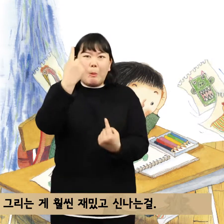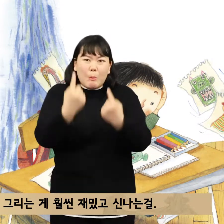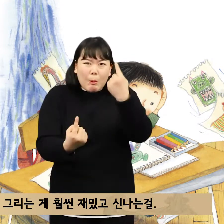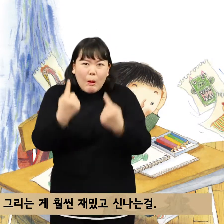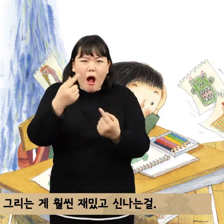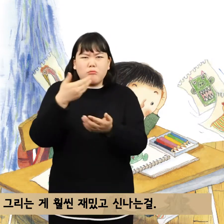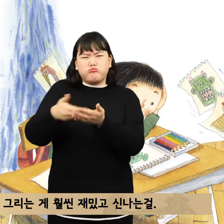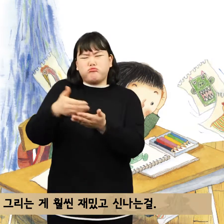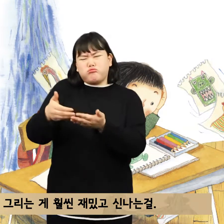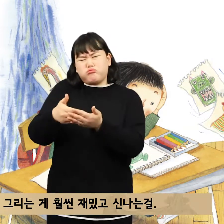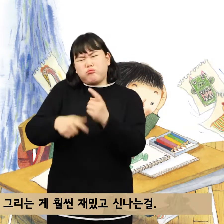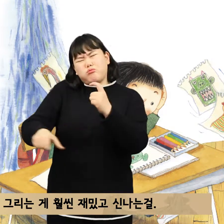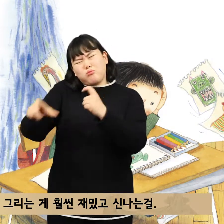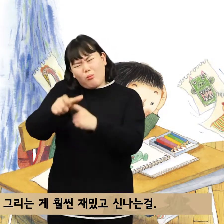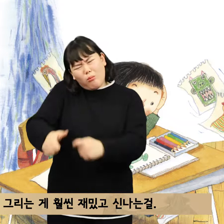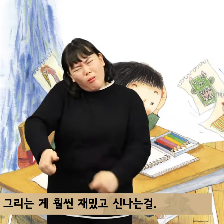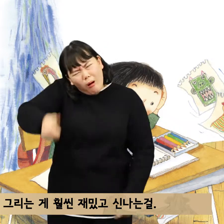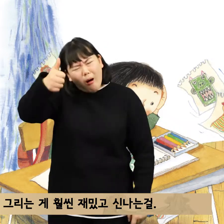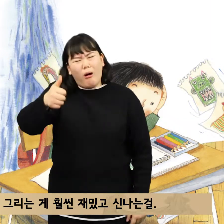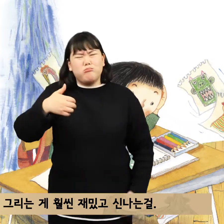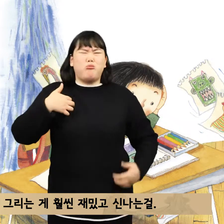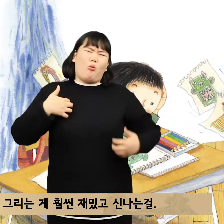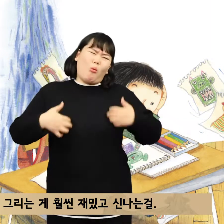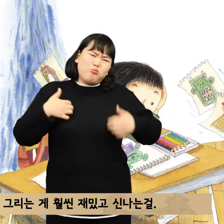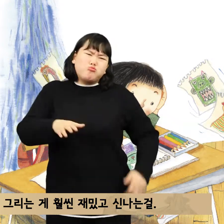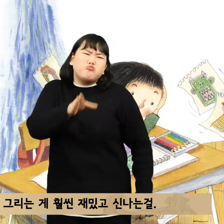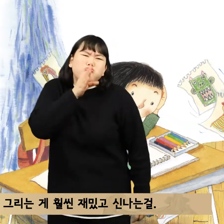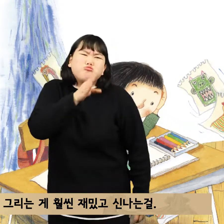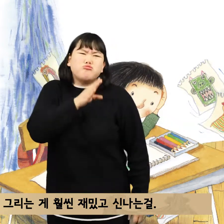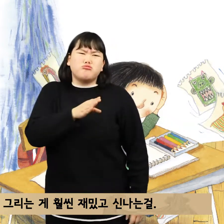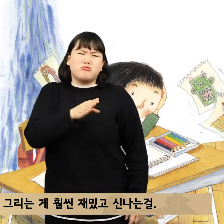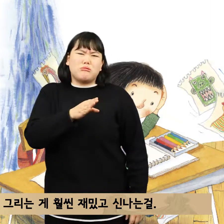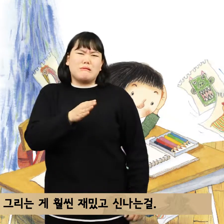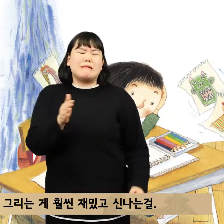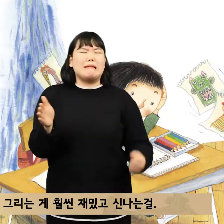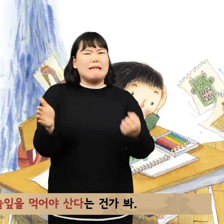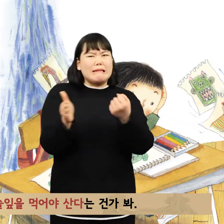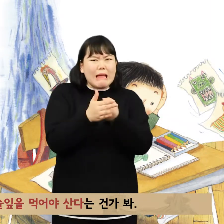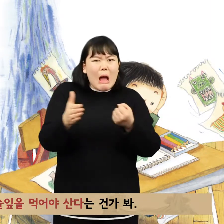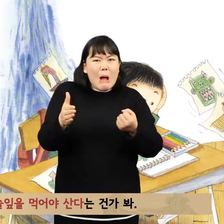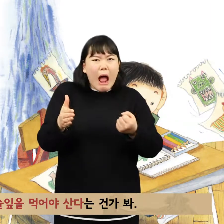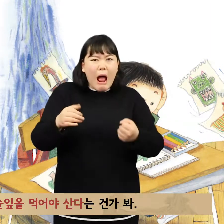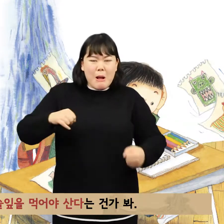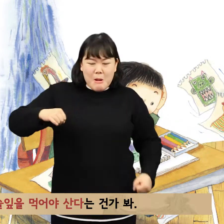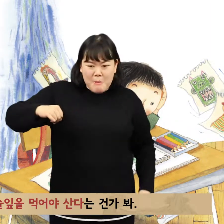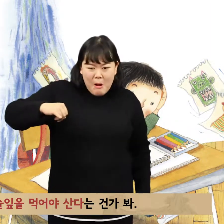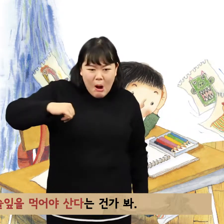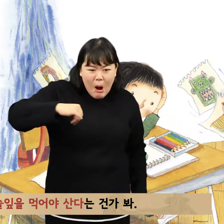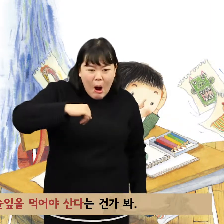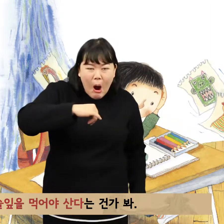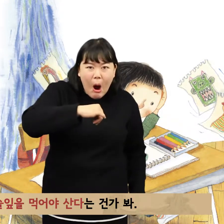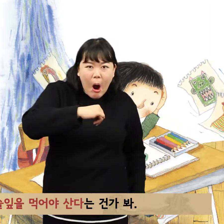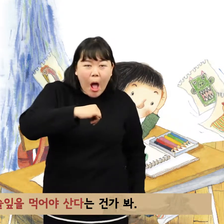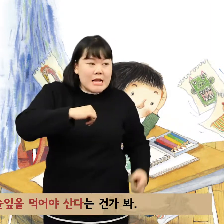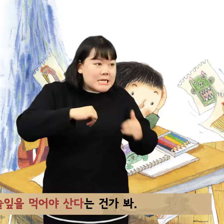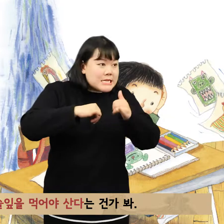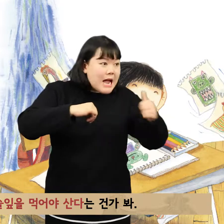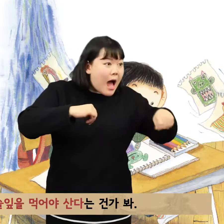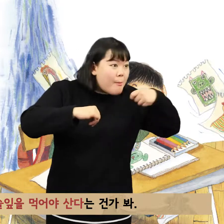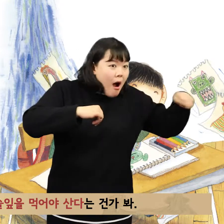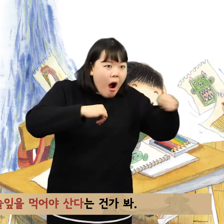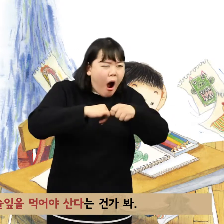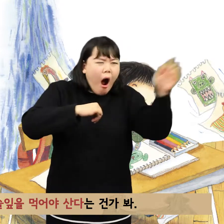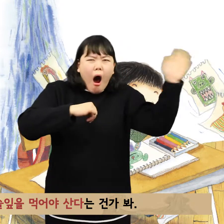책 읽기보다는 그림 그리는 게 훨씬 재밌고 신나는 걸. 이래서 송충이는 솔잎을